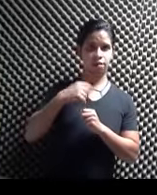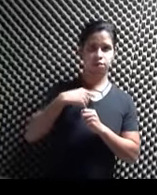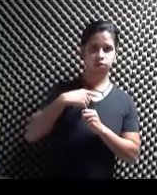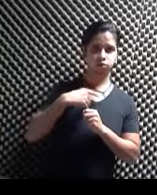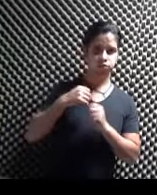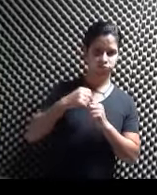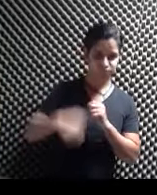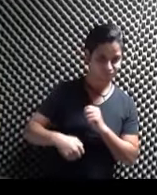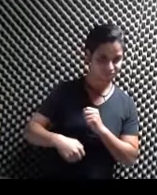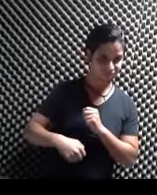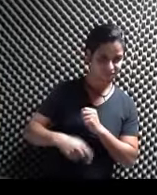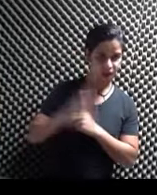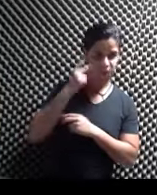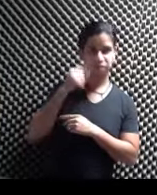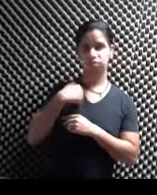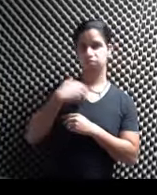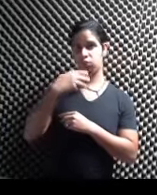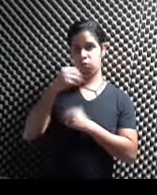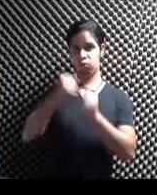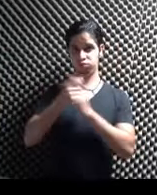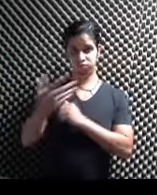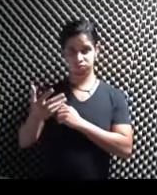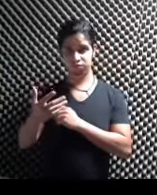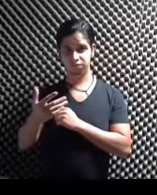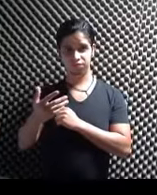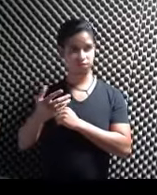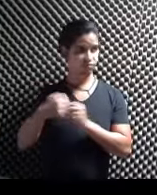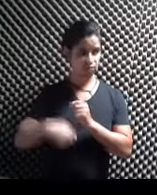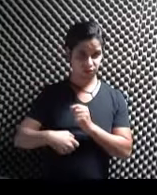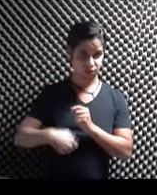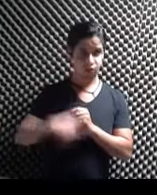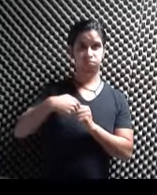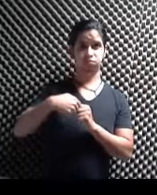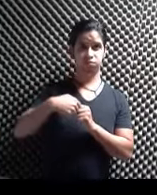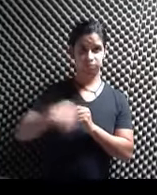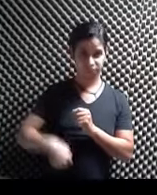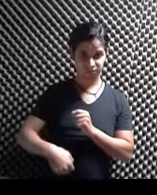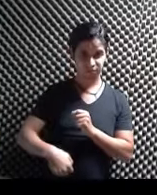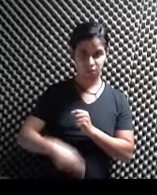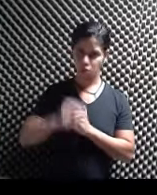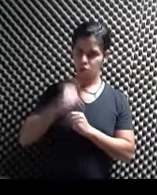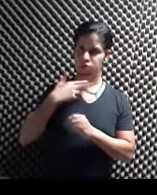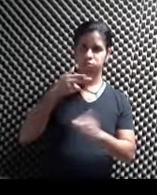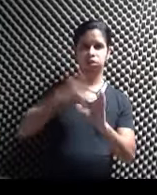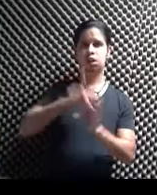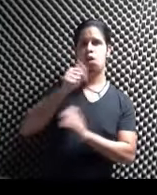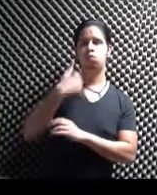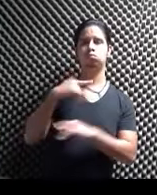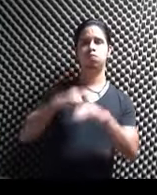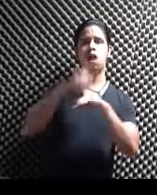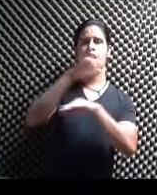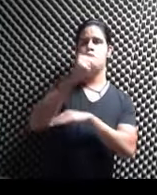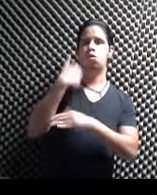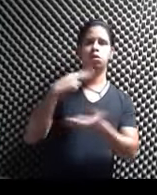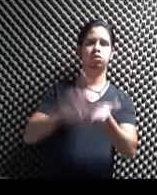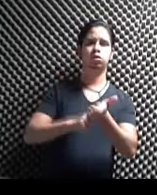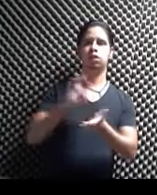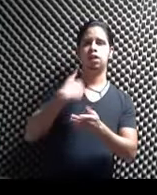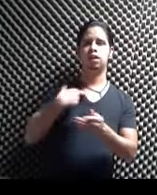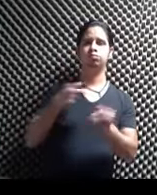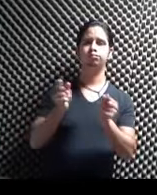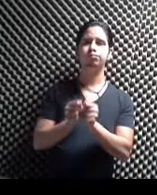él. Ahora mírame sin él. Ahora mírame con él. Sin él. ¿Con él? No te metas en un plan sin contrato que te quede chiquito. Con el